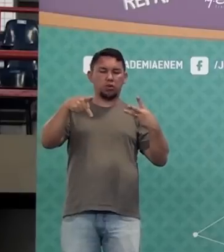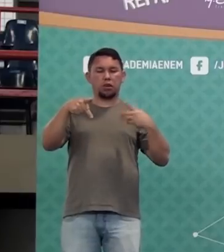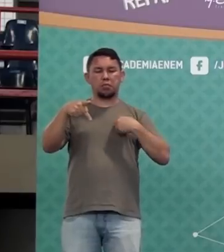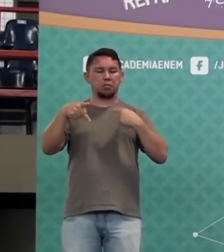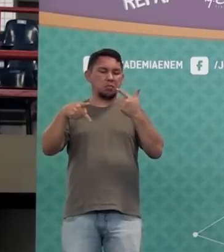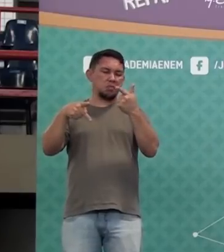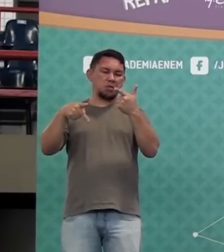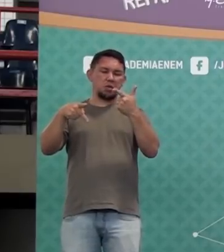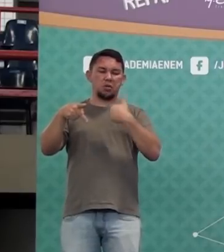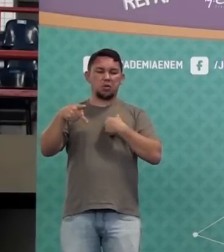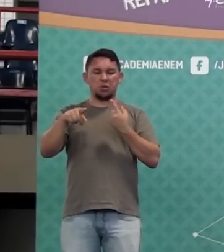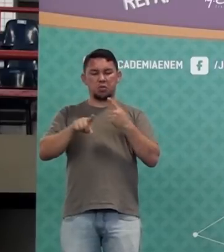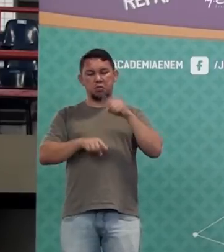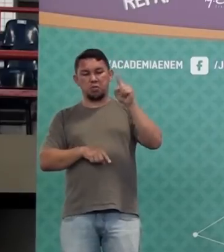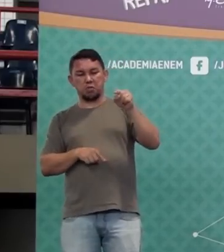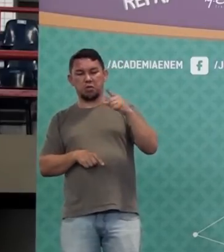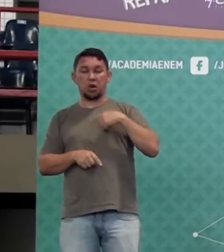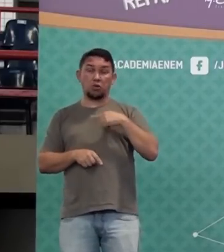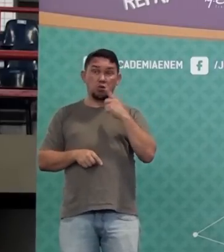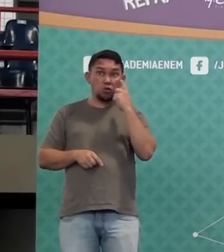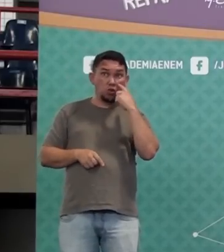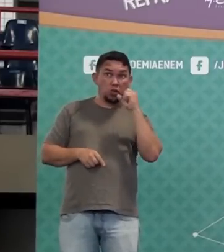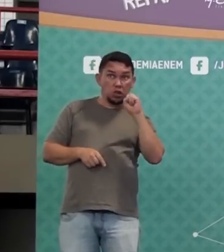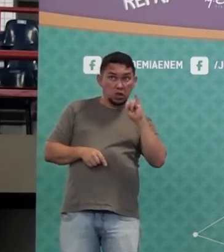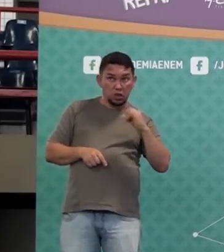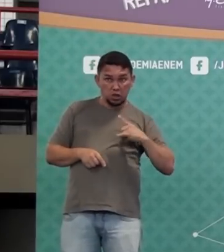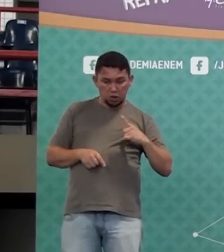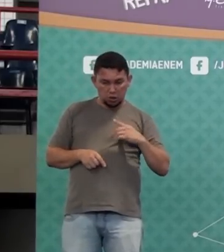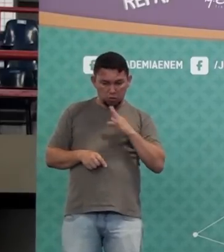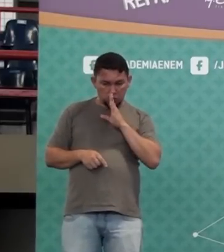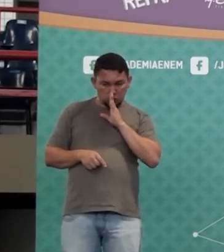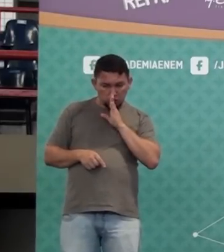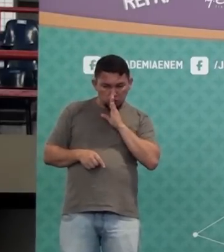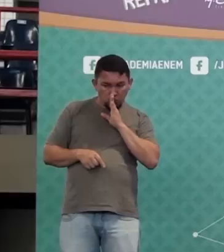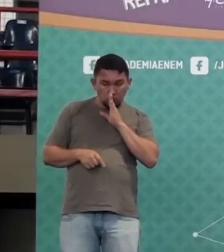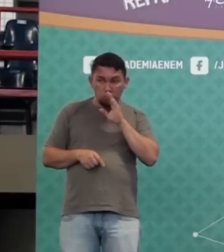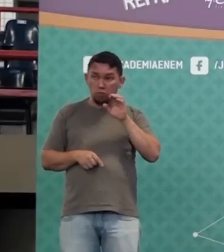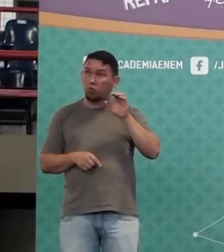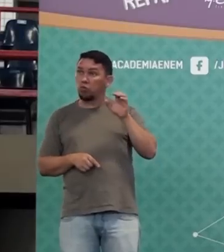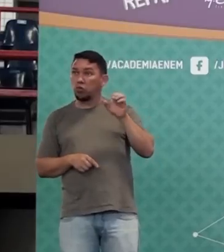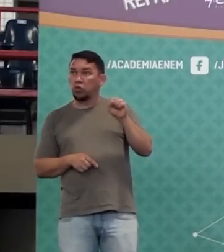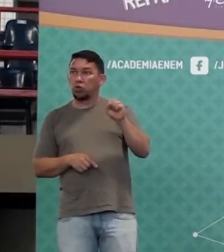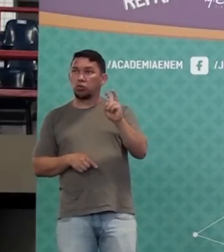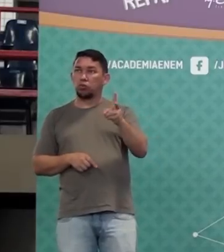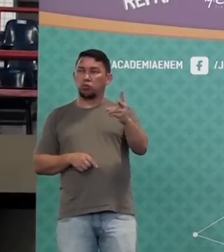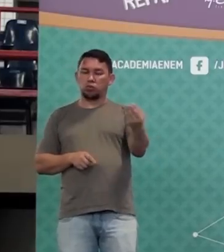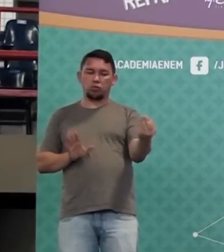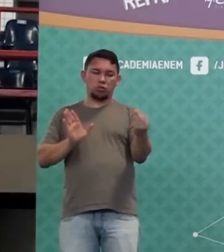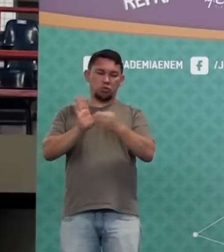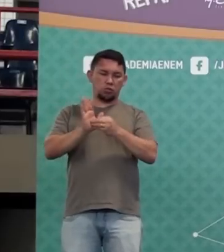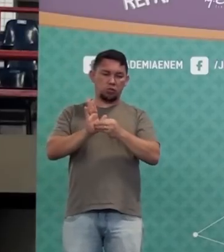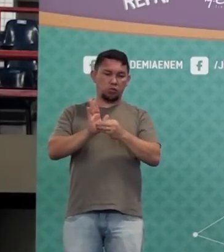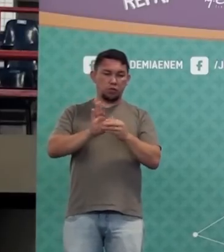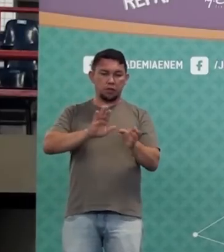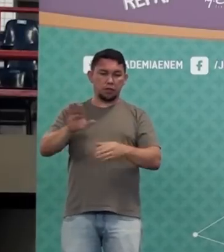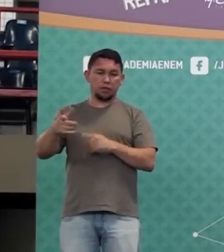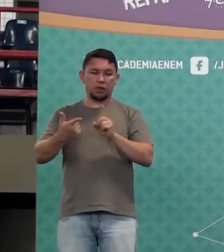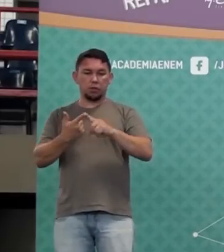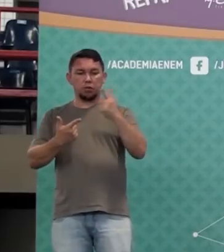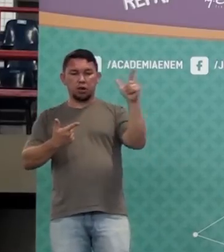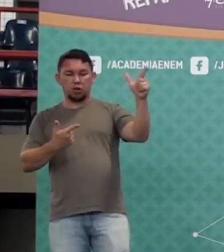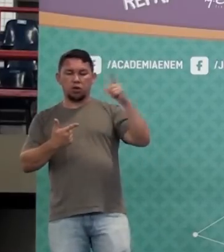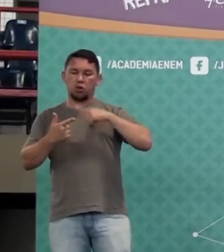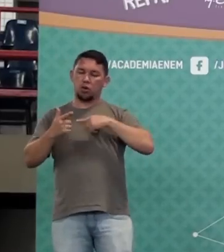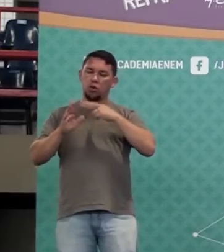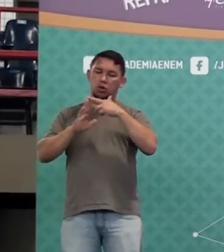acento. No singular permanece, tá? O que mudou foi isso com a reforma ortográfica. Outra regrinha,